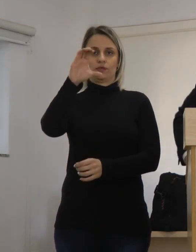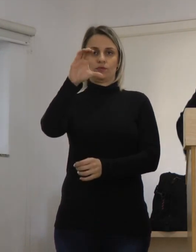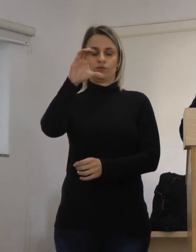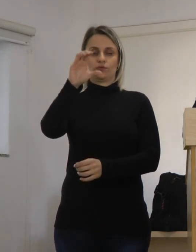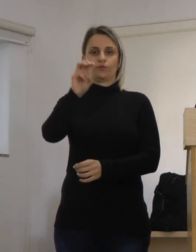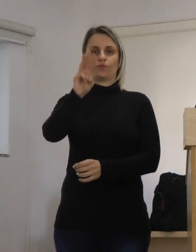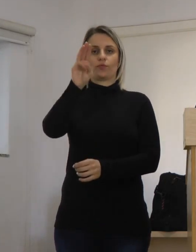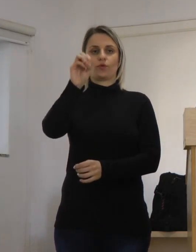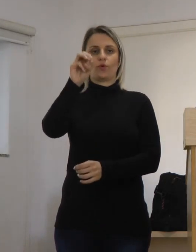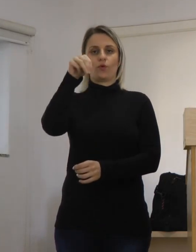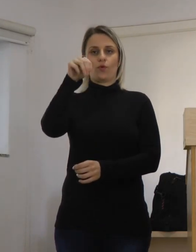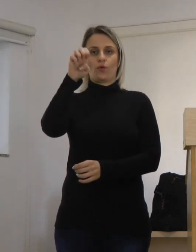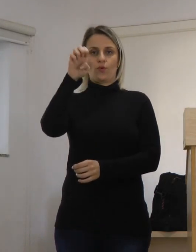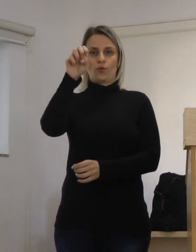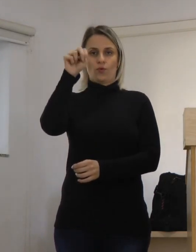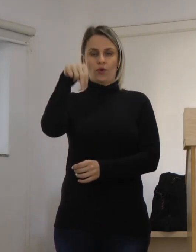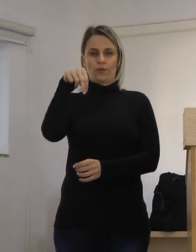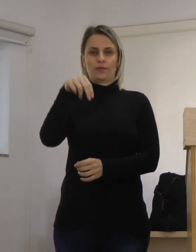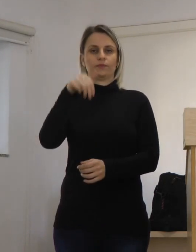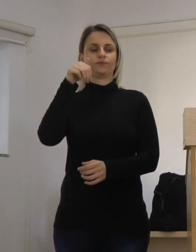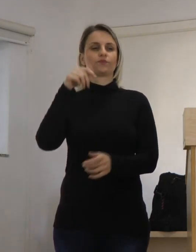mulher celta em inglês.